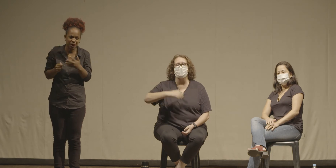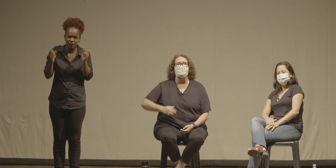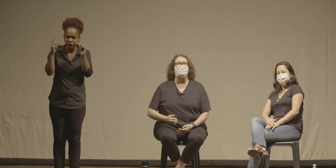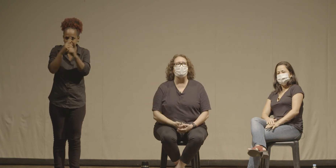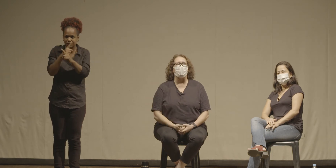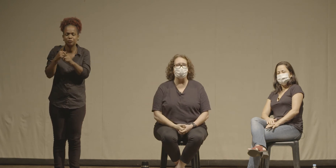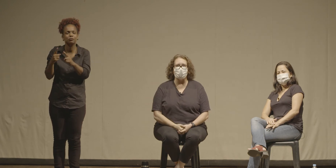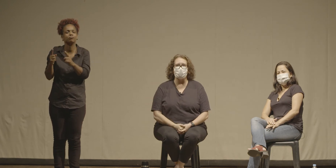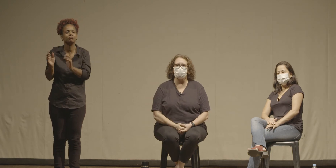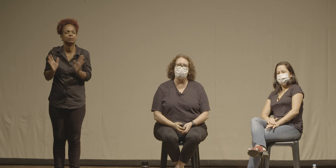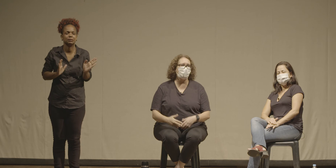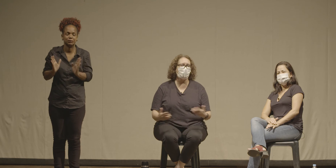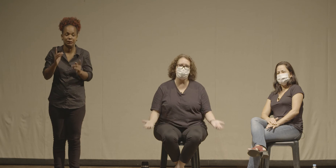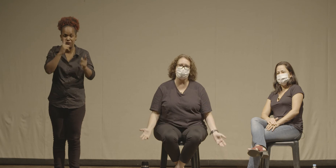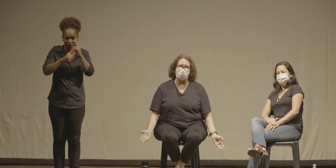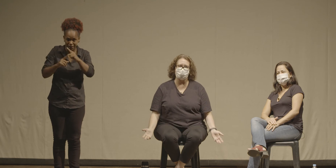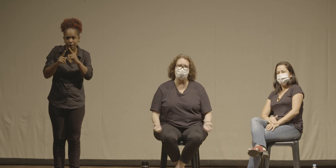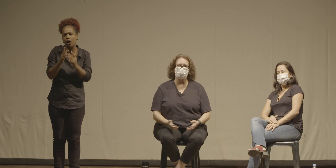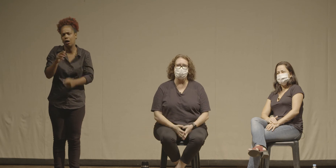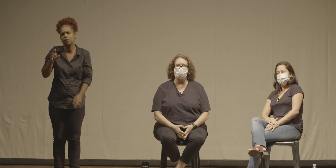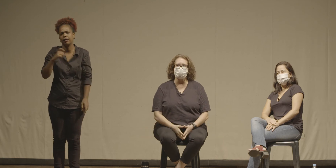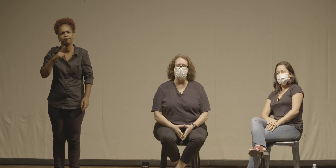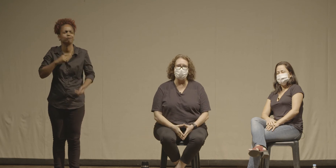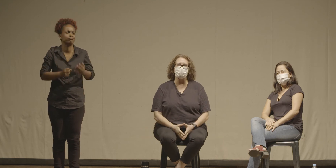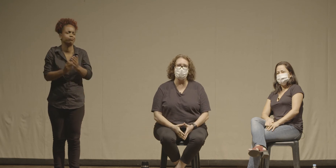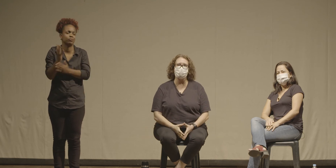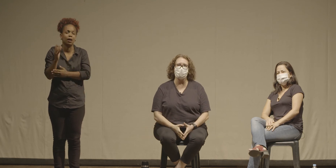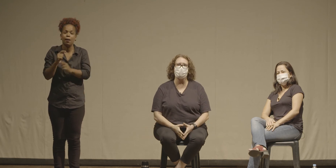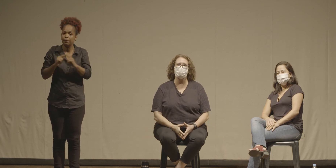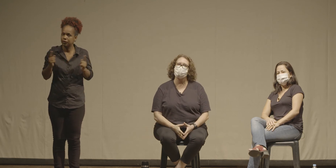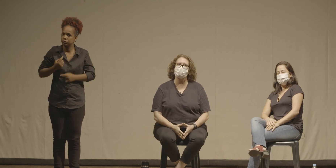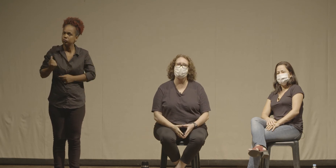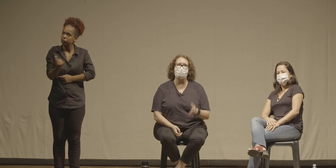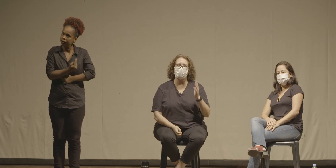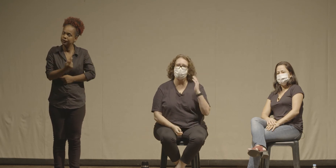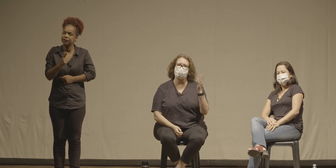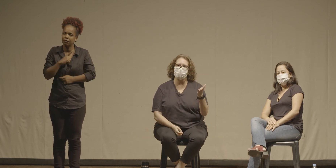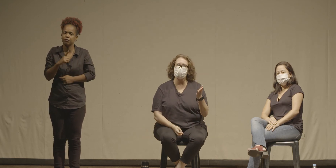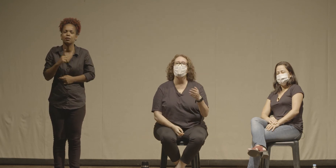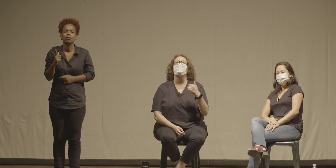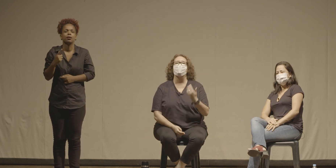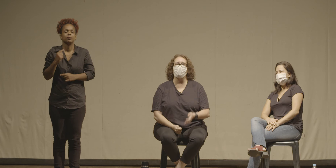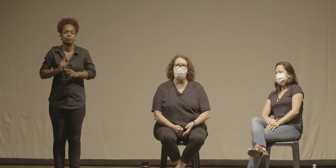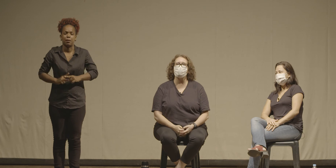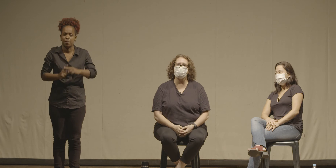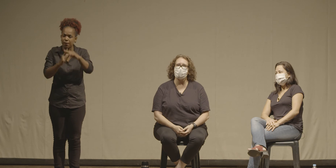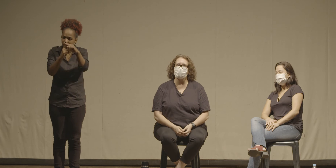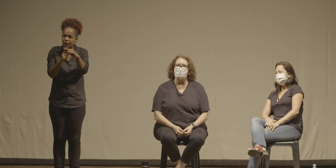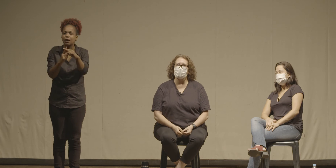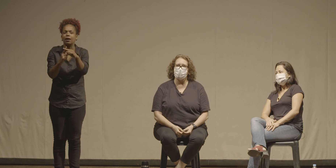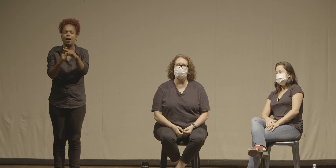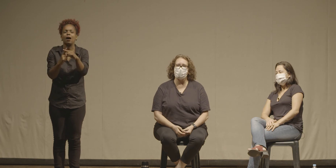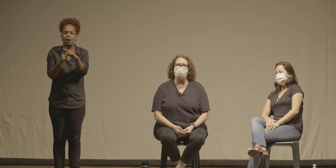passamos. Há falhas, milhões de falhas, mas a gente tem que ter um positivismo e achar que